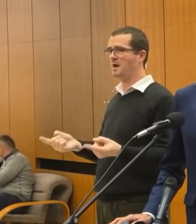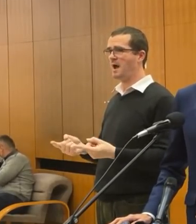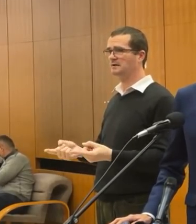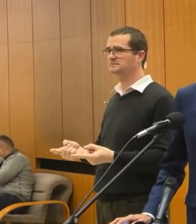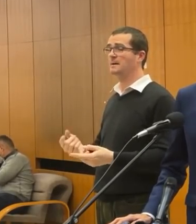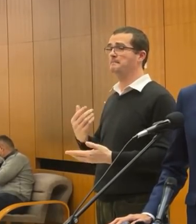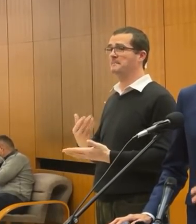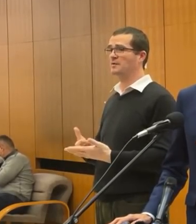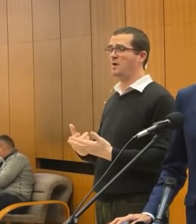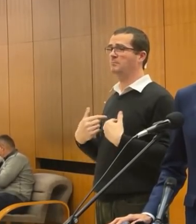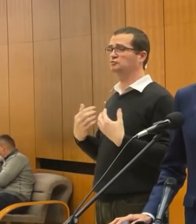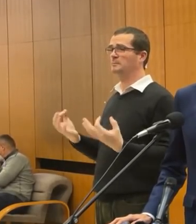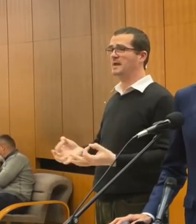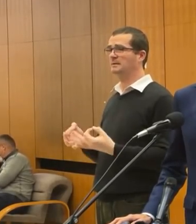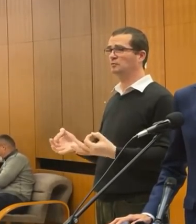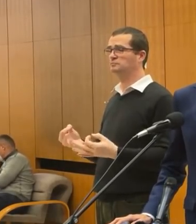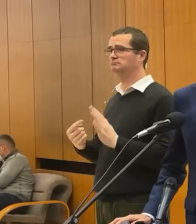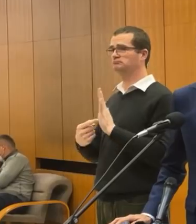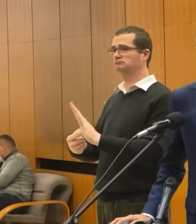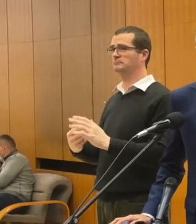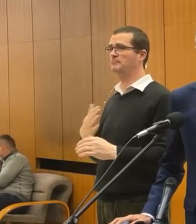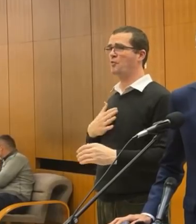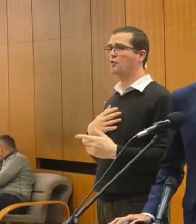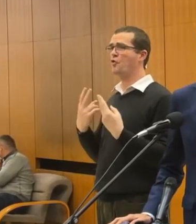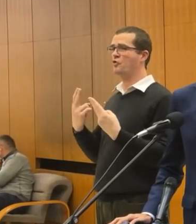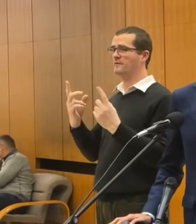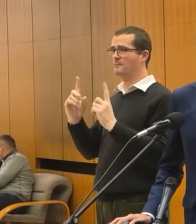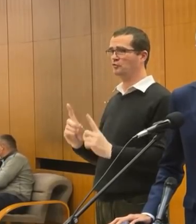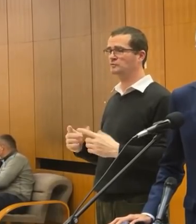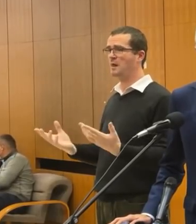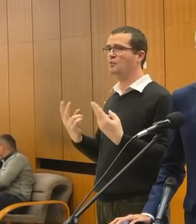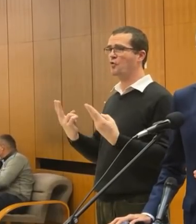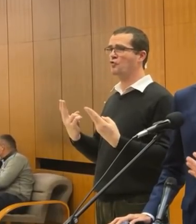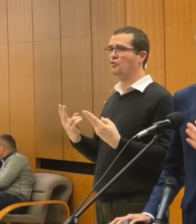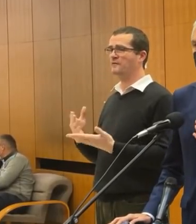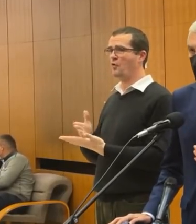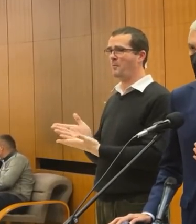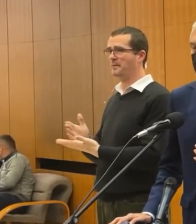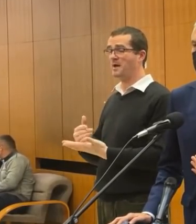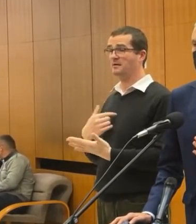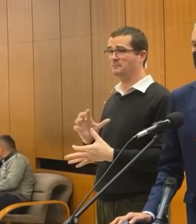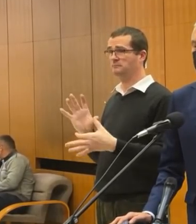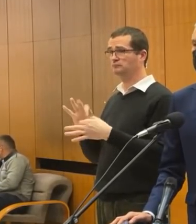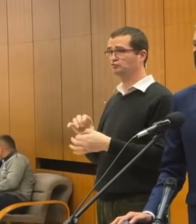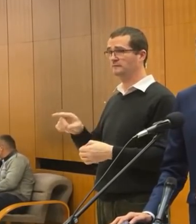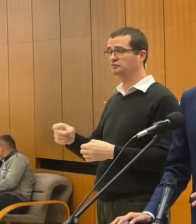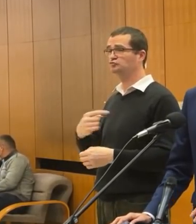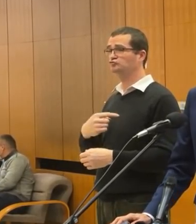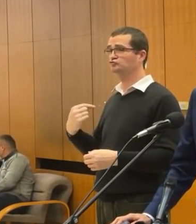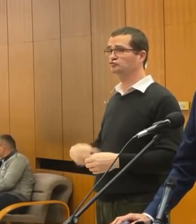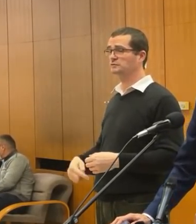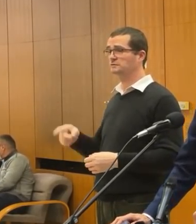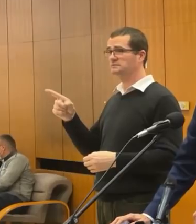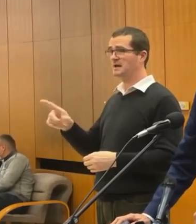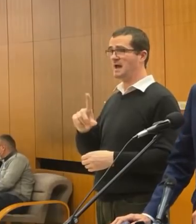podujatiu preto, aby som nejakým spôsobom prezentoval môj hodnotový postoj alebo hodnotový kompas. Ja vo vzťahu k Čínskej